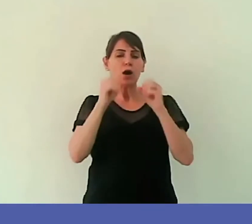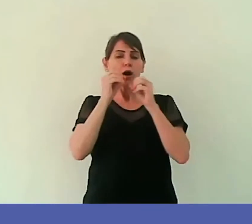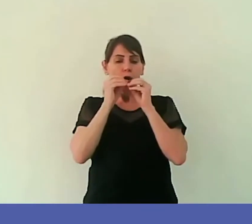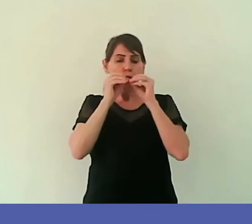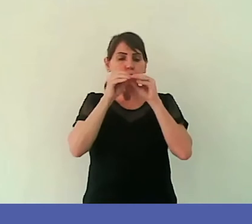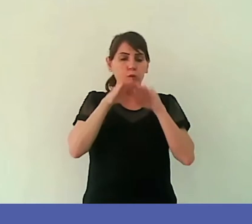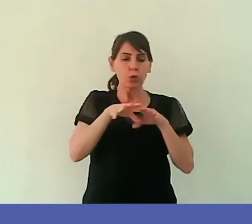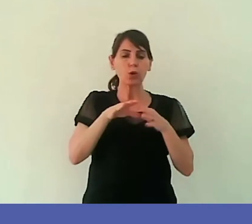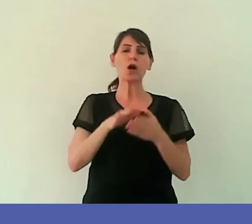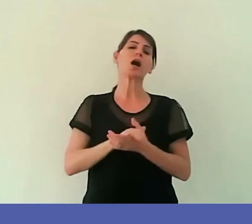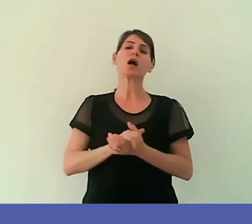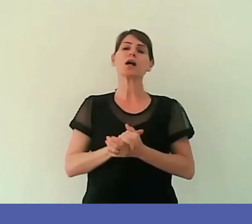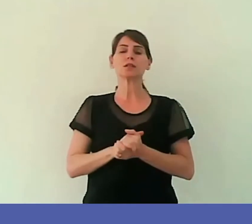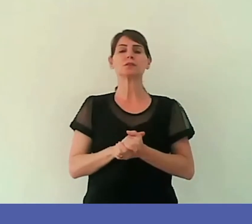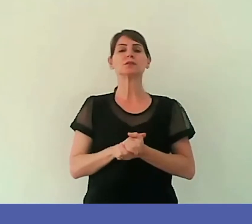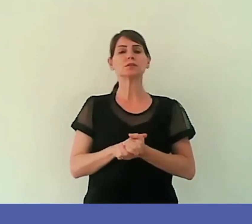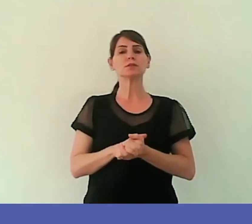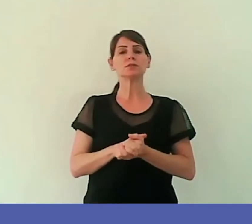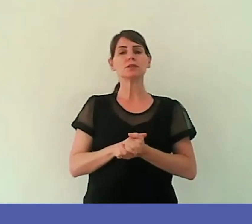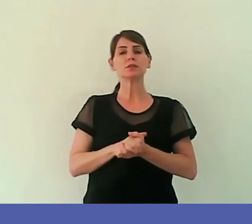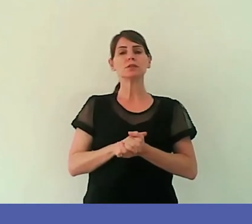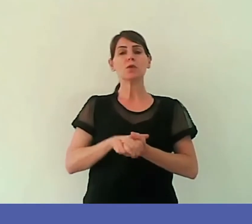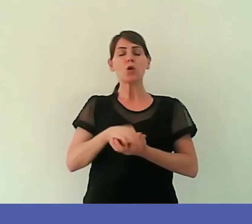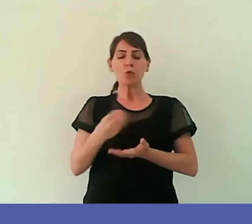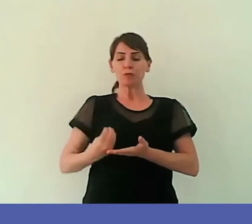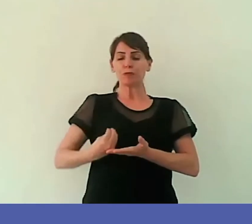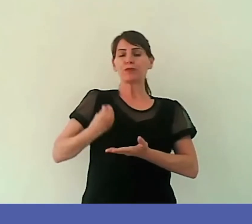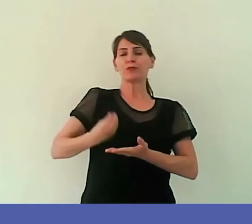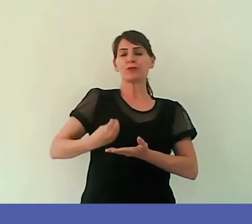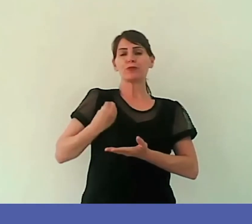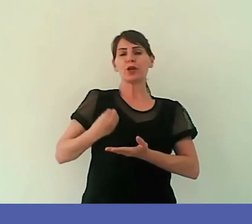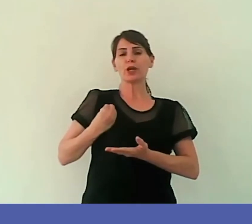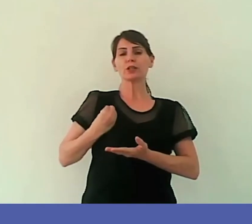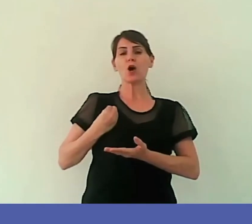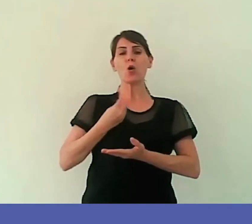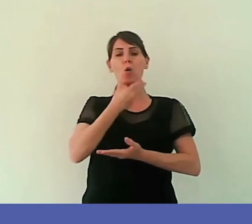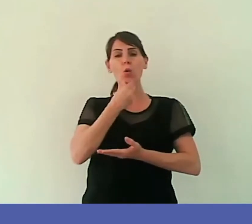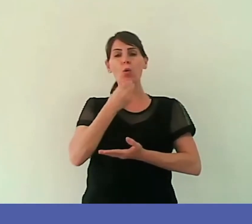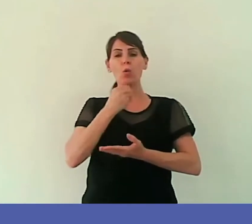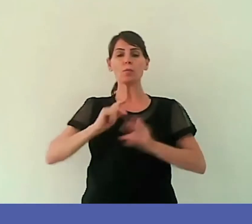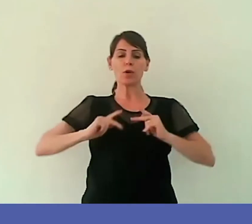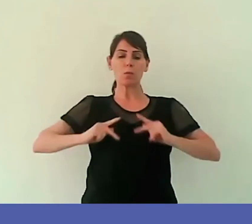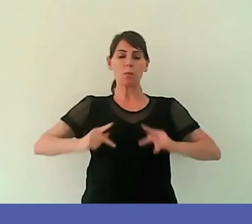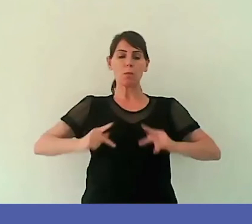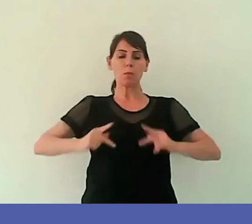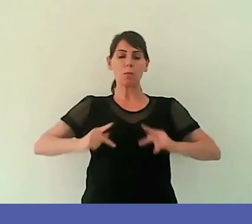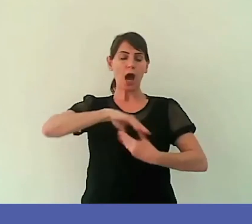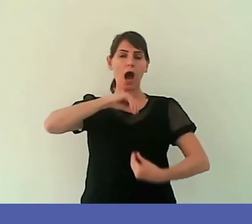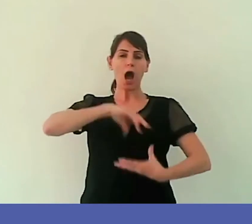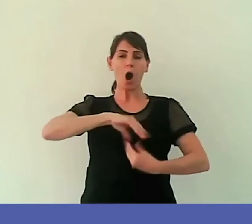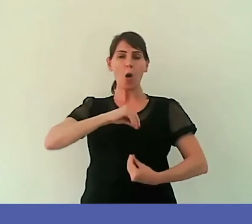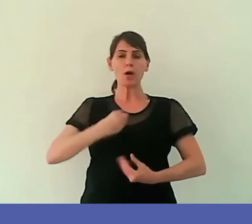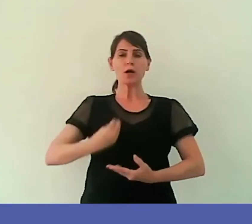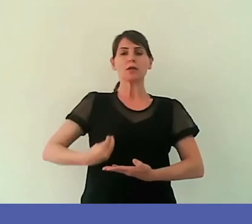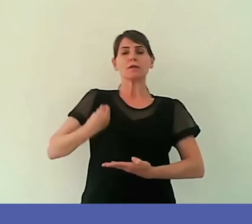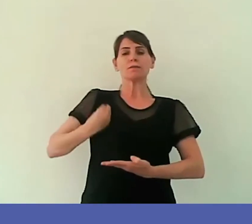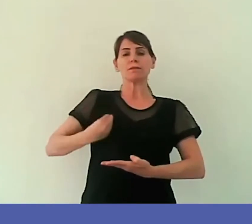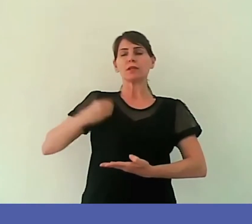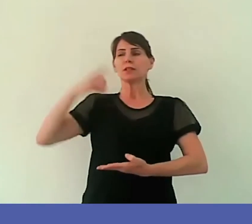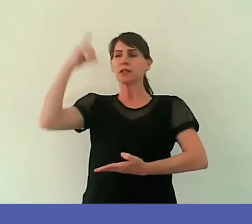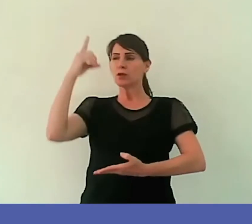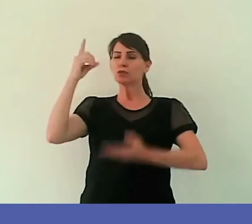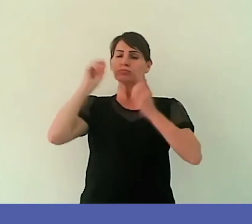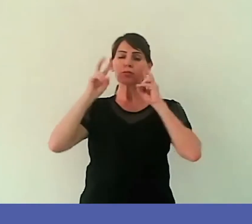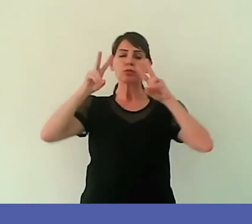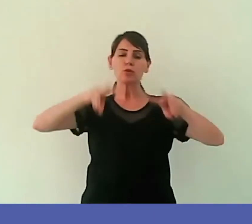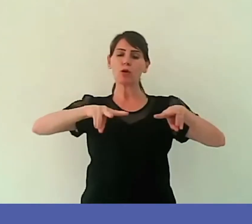narinas o fôlego de vida, e o homem passou a ser uma alma vivente. E Deus olhou para ele e falou assim: não é bom que o